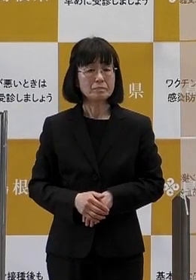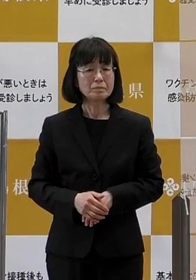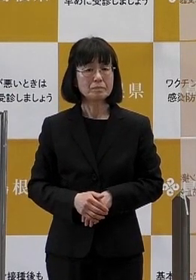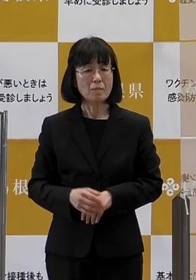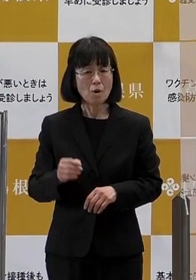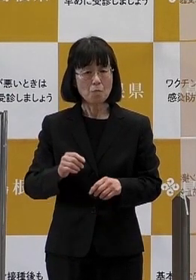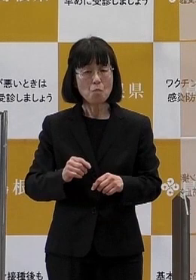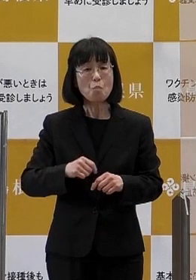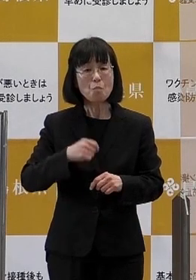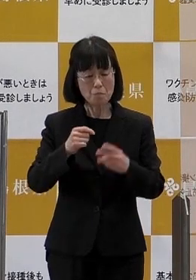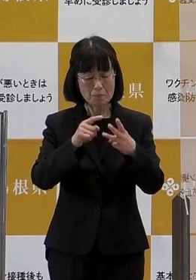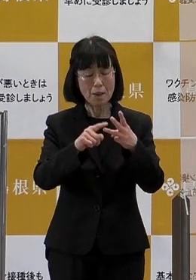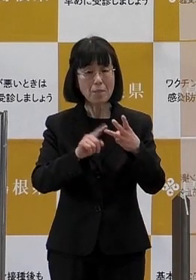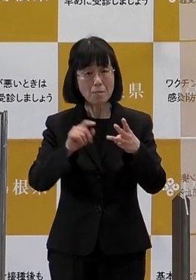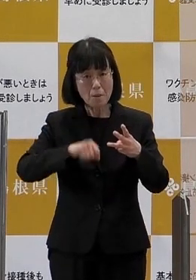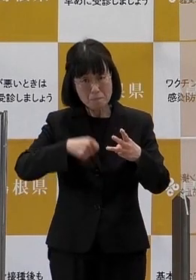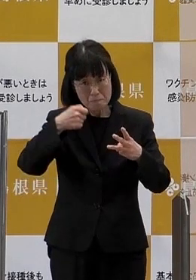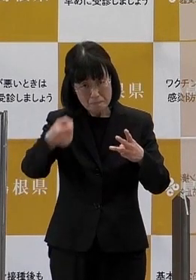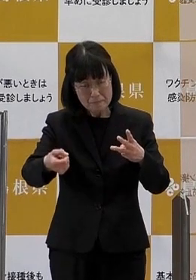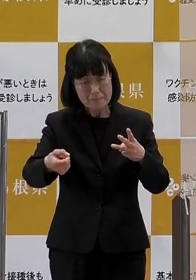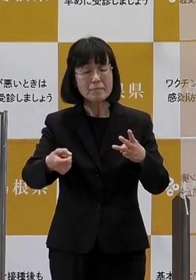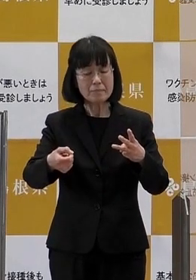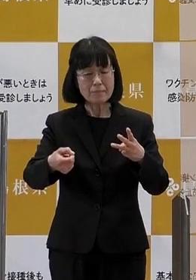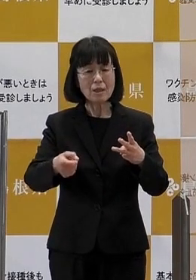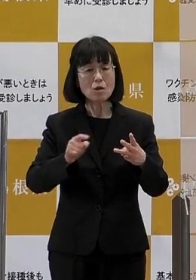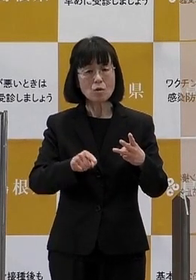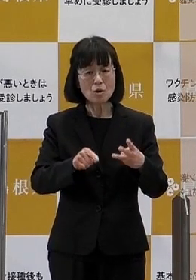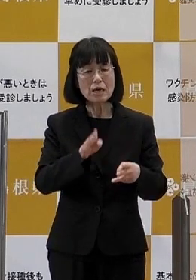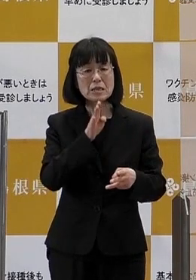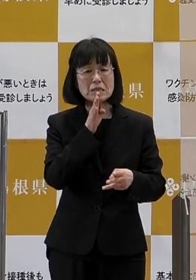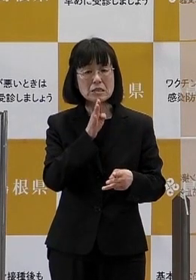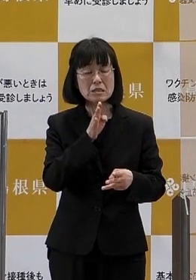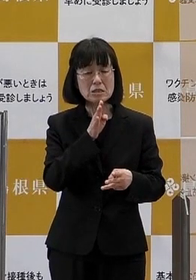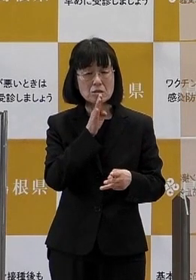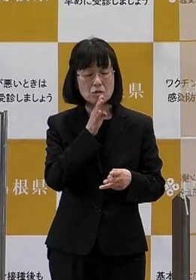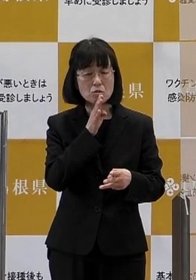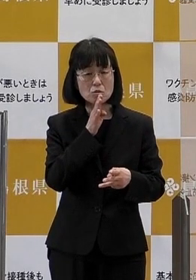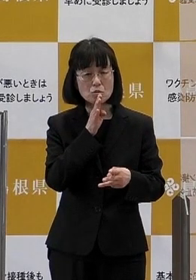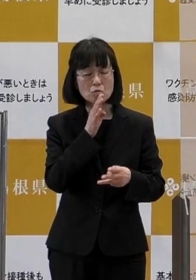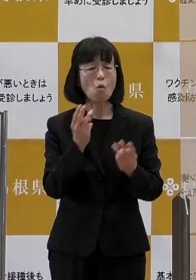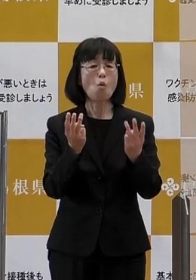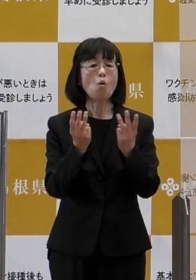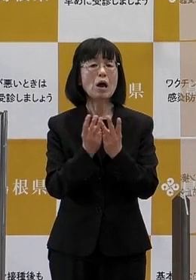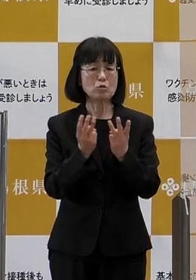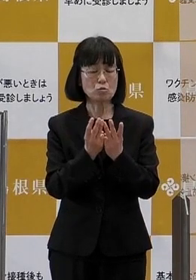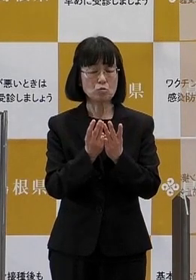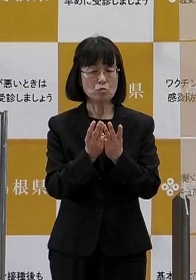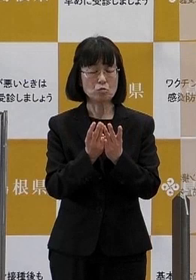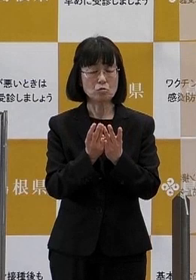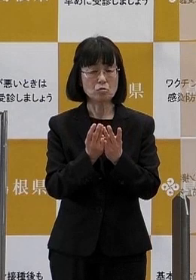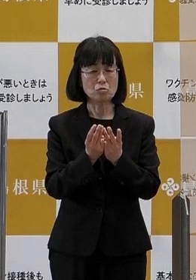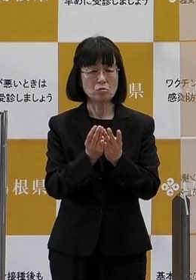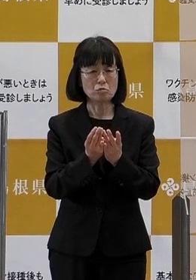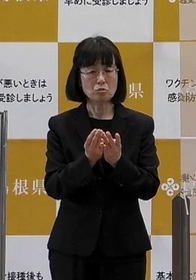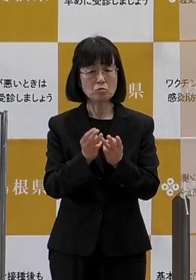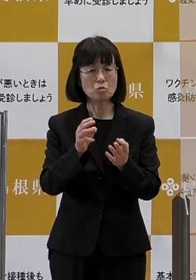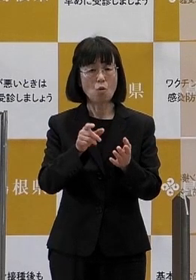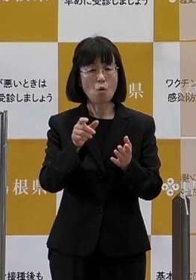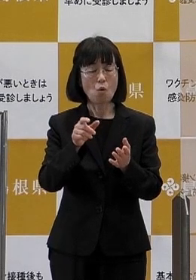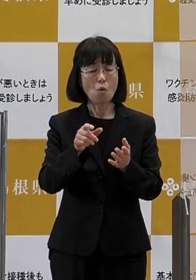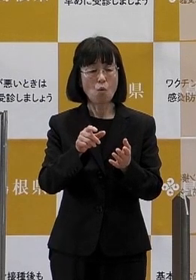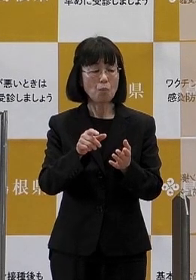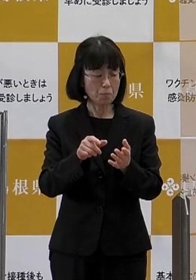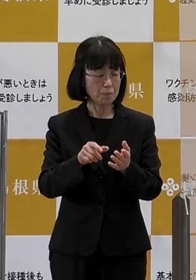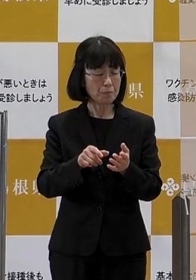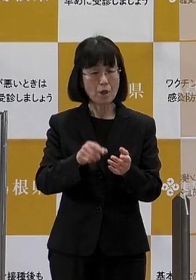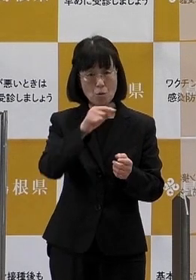もう一枚めくっていただきますと、まあ、これは実数ベースですね、まだ人口との兼ね合いを気にしない生の数字でいきましても、